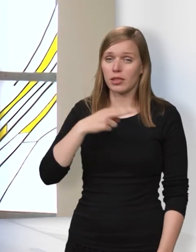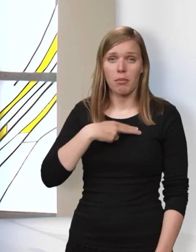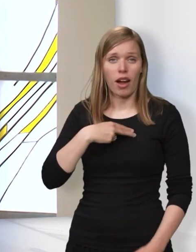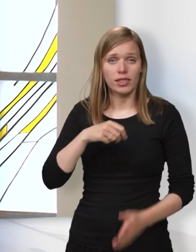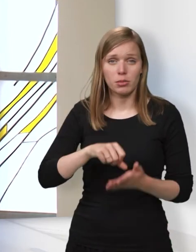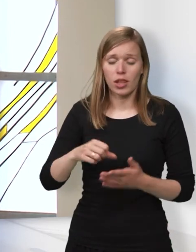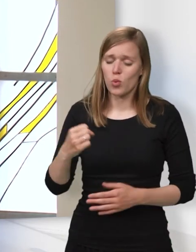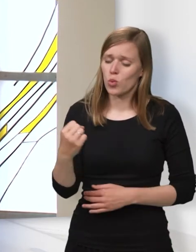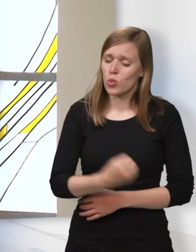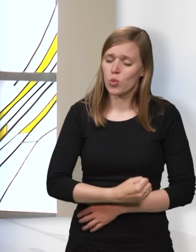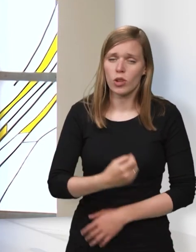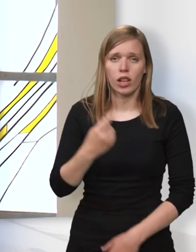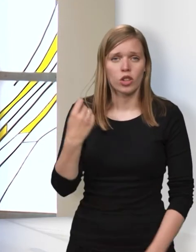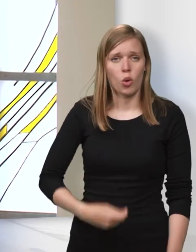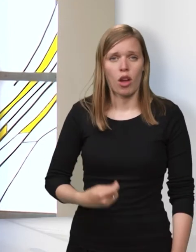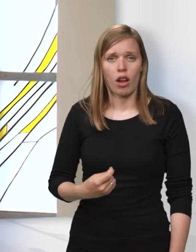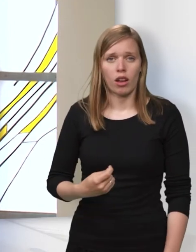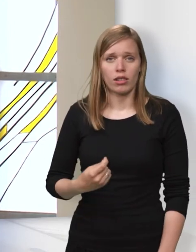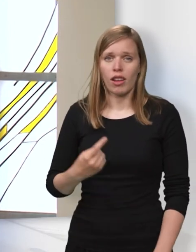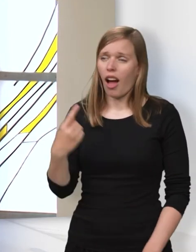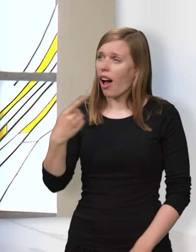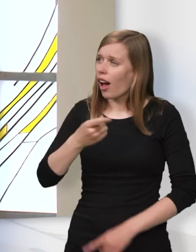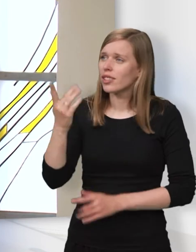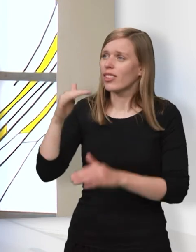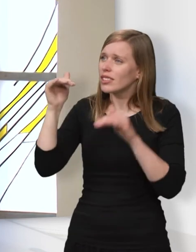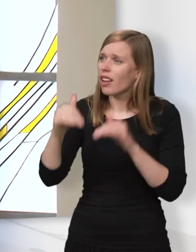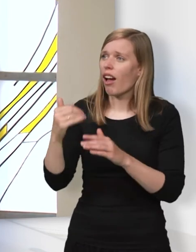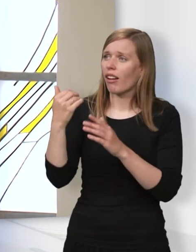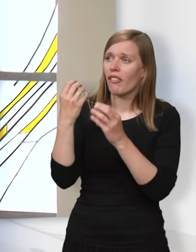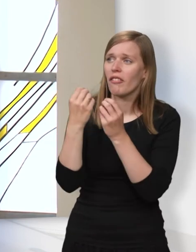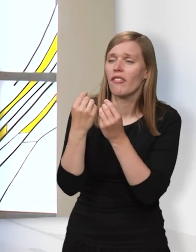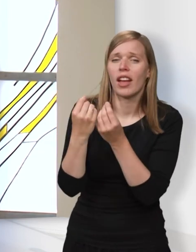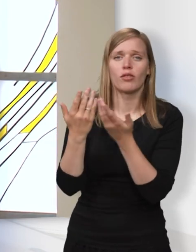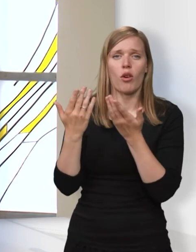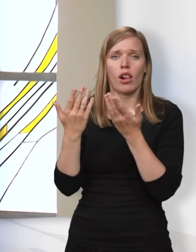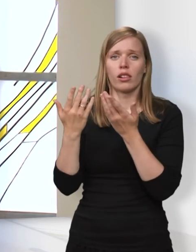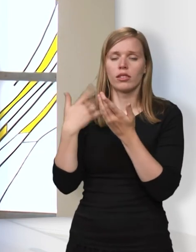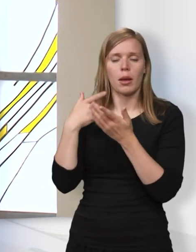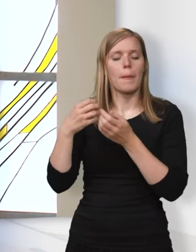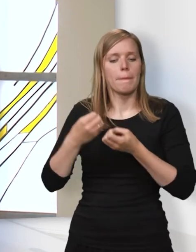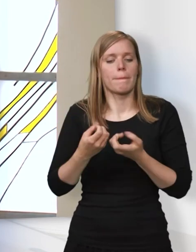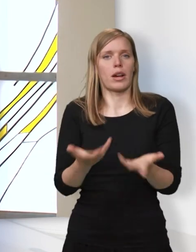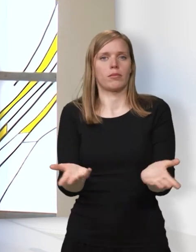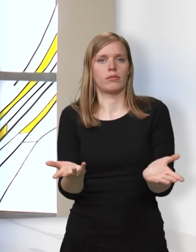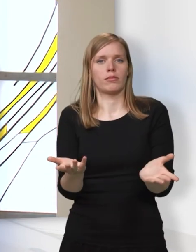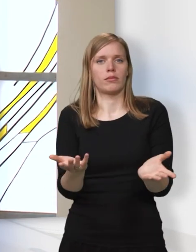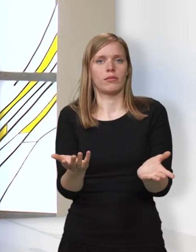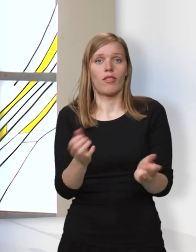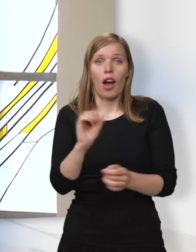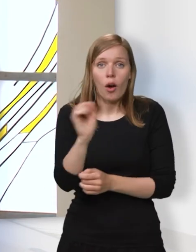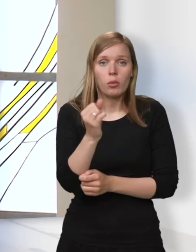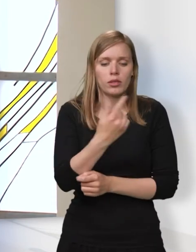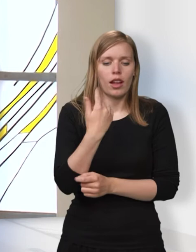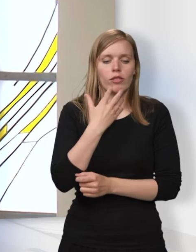bezahlt, alles, was er an Kostbarkeiten hatte, um uns loszukaufen, um uns zu erlösen, uns